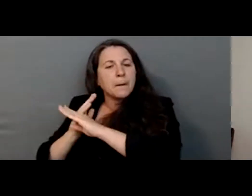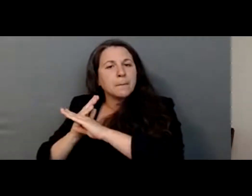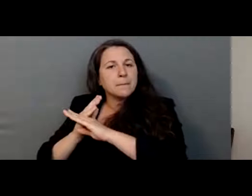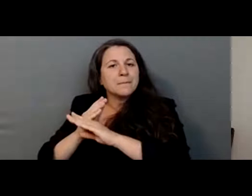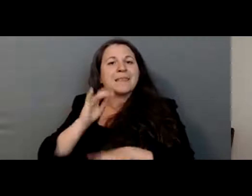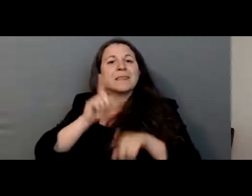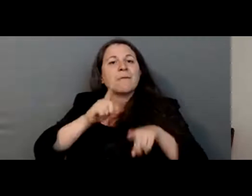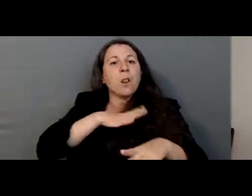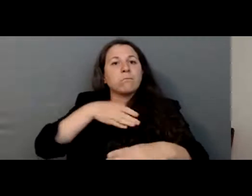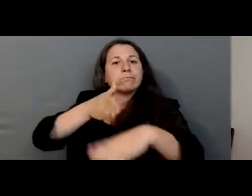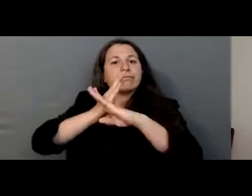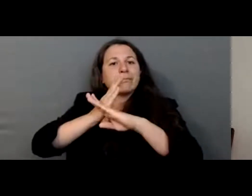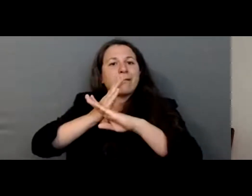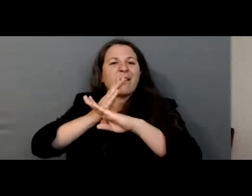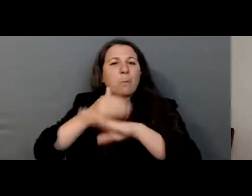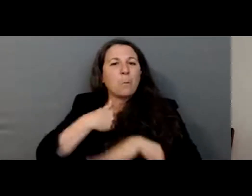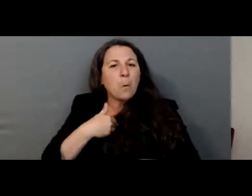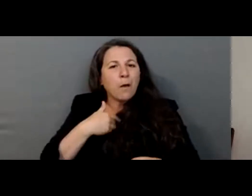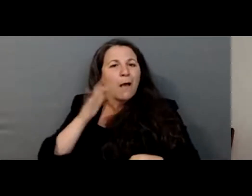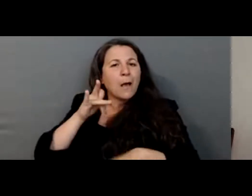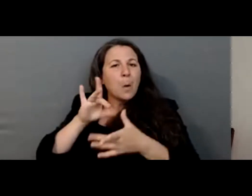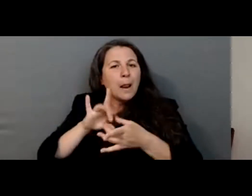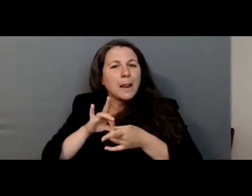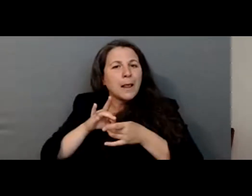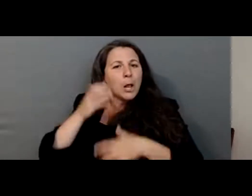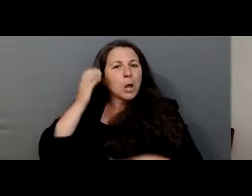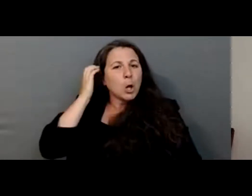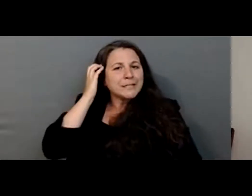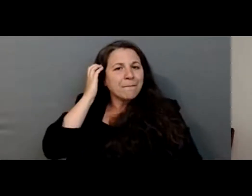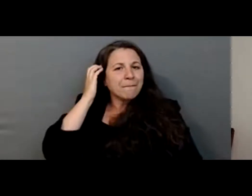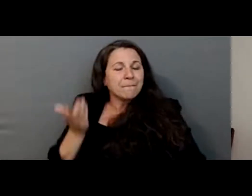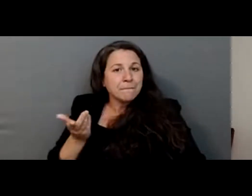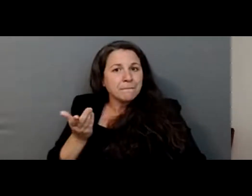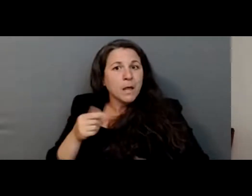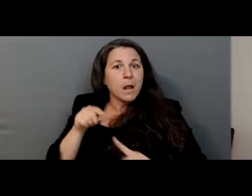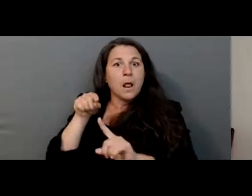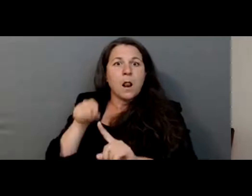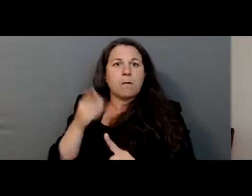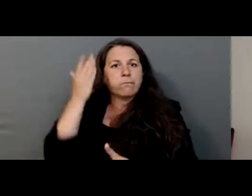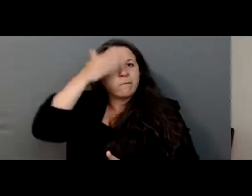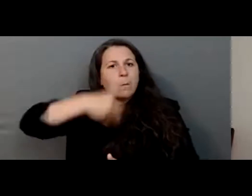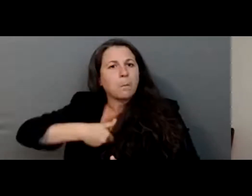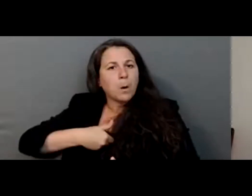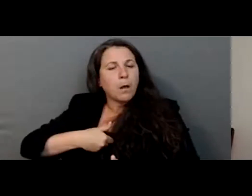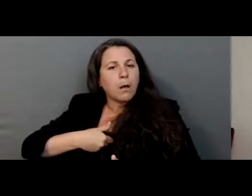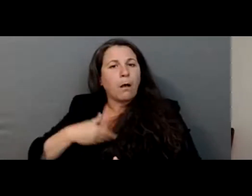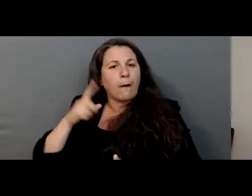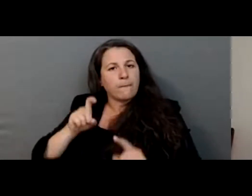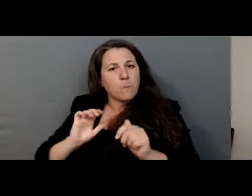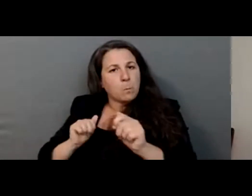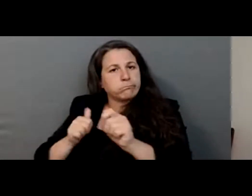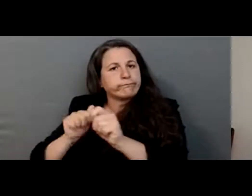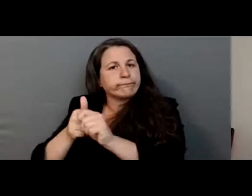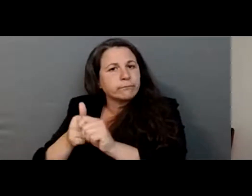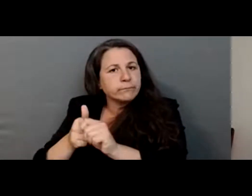des personnes. En fait. Donc, et là, en fait, il y a vraiment énormément de travail à faire et on voit que